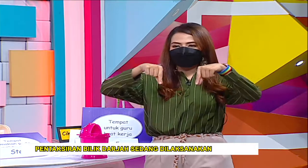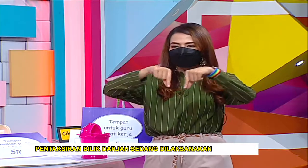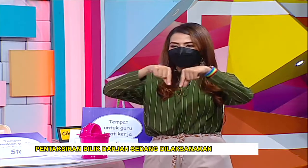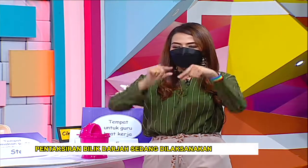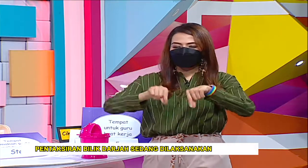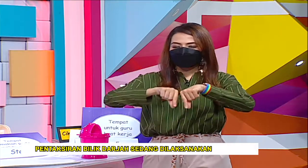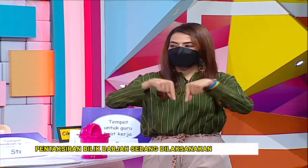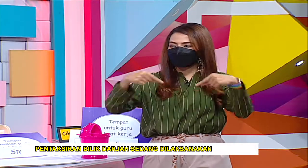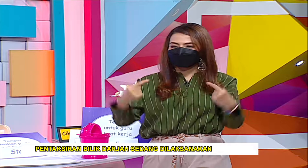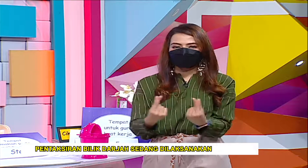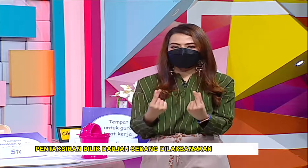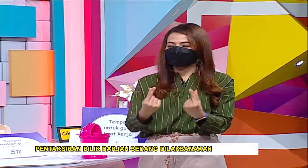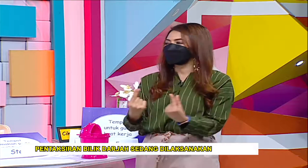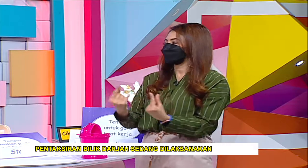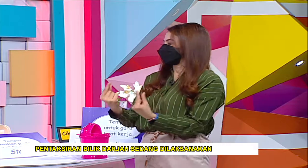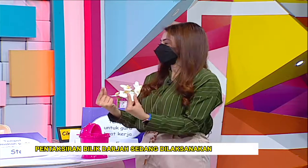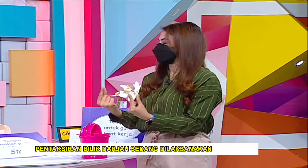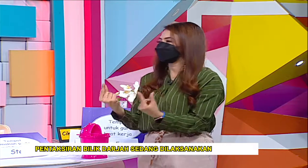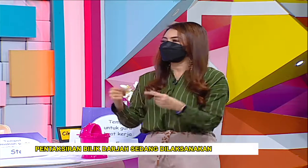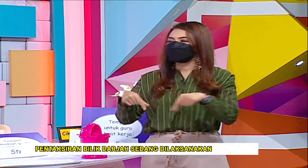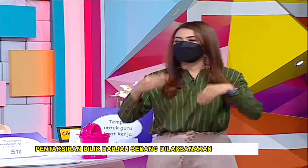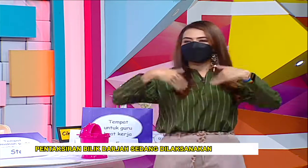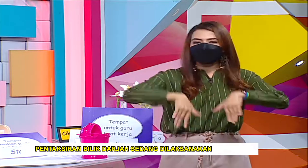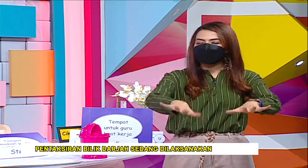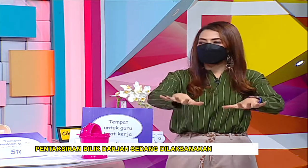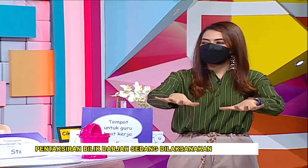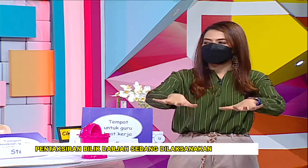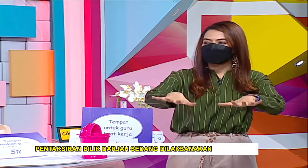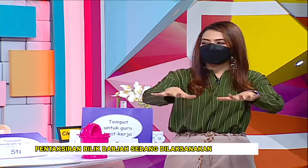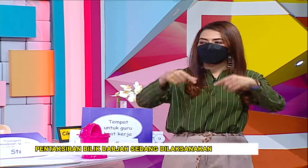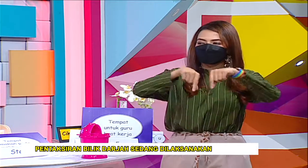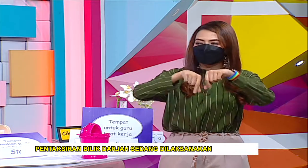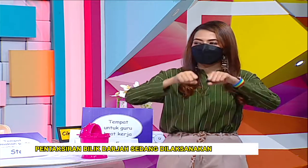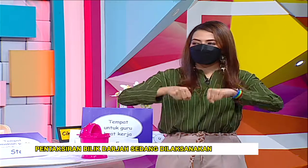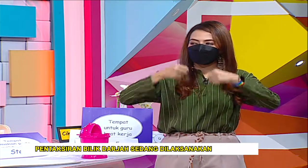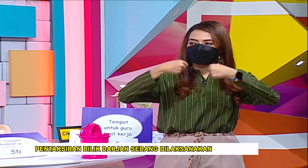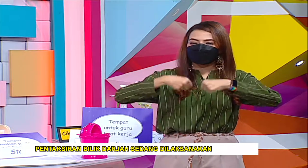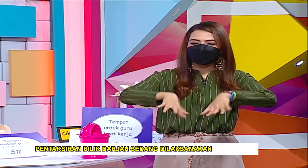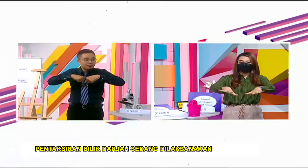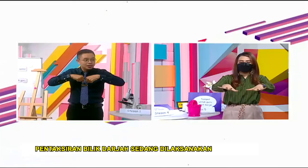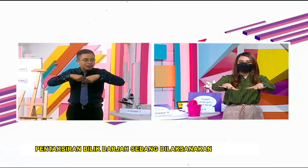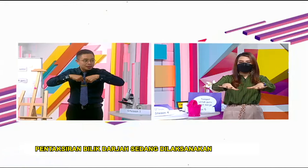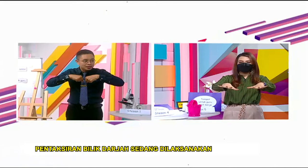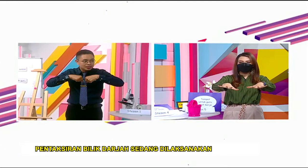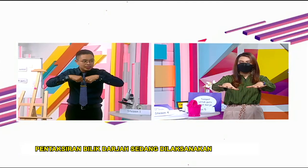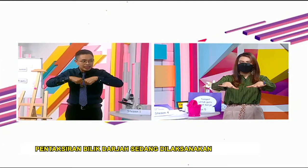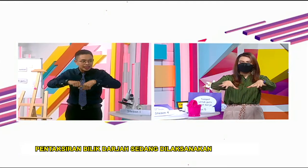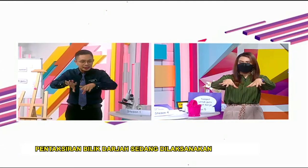Al-Quran. Quran. Sejadah dan sejadah. Ini sejadah S, kita lepas macam sejadah. Tika tu.